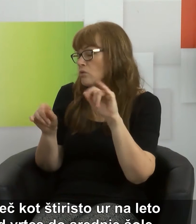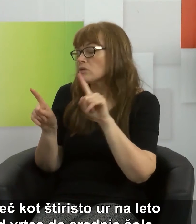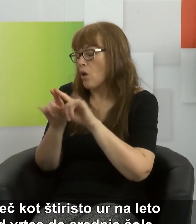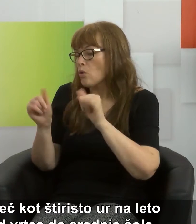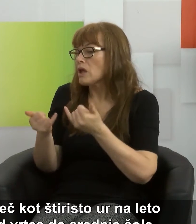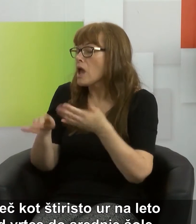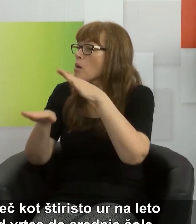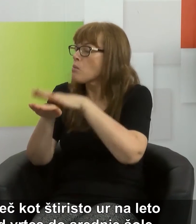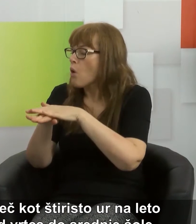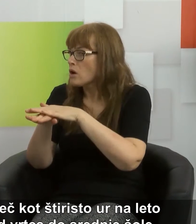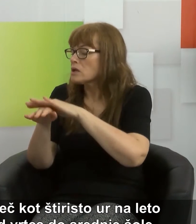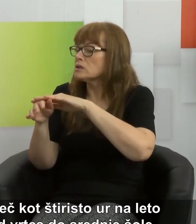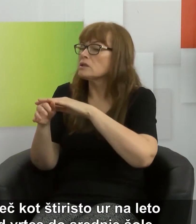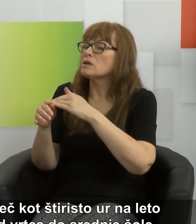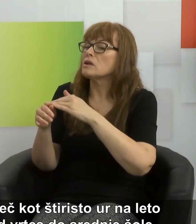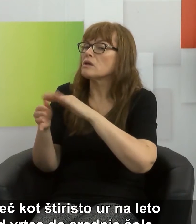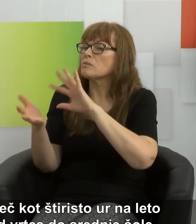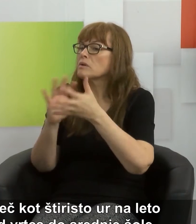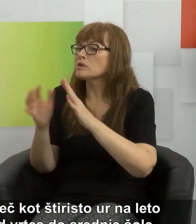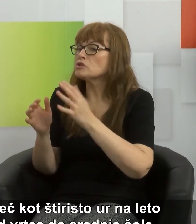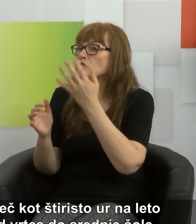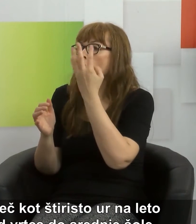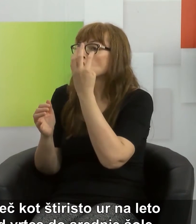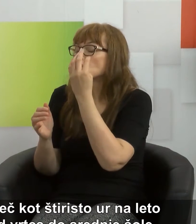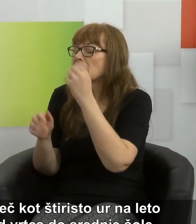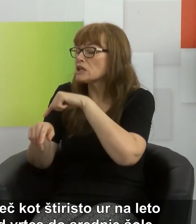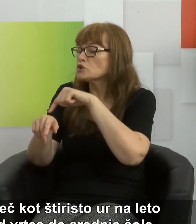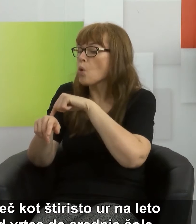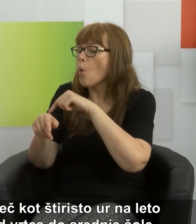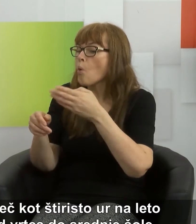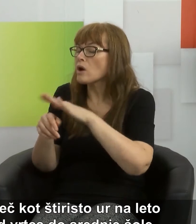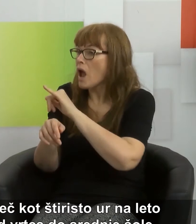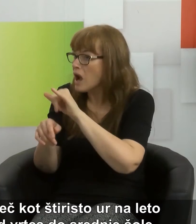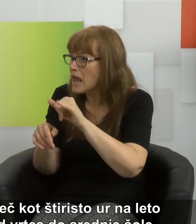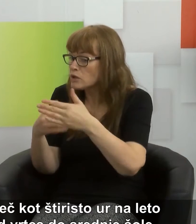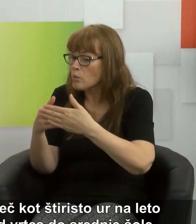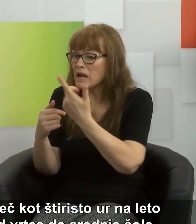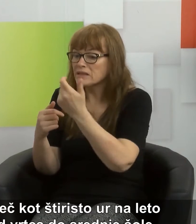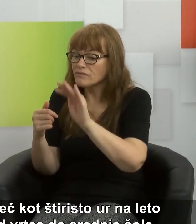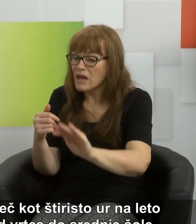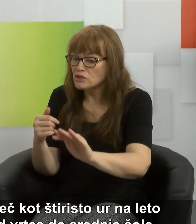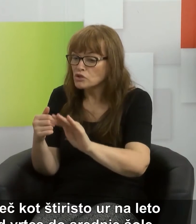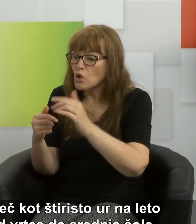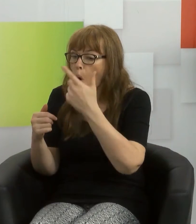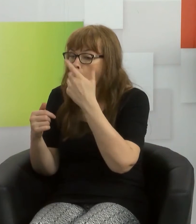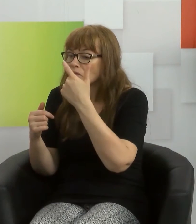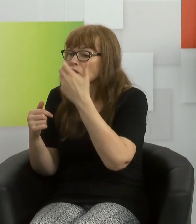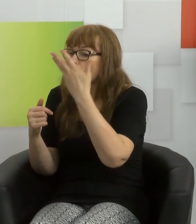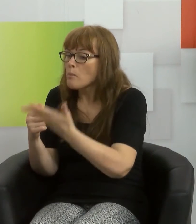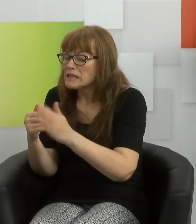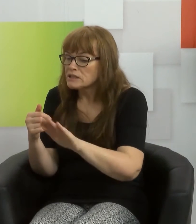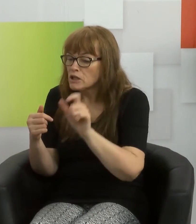cirka več kot 400 ur na leto pri več kot 250 osebah od vrtca do srednje šole.